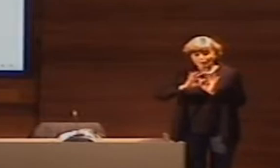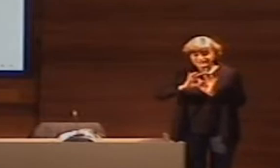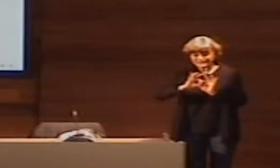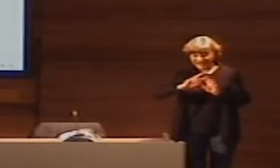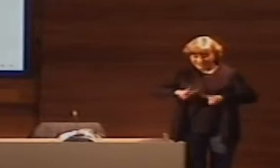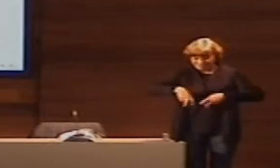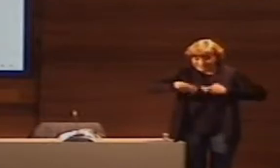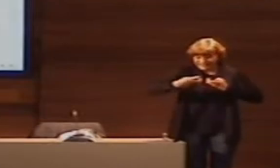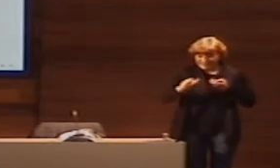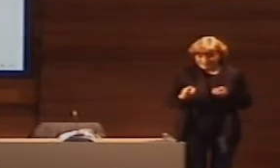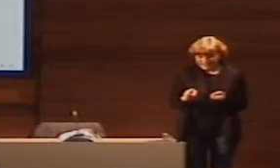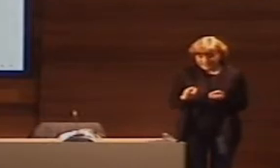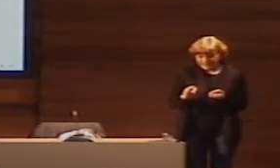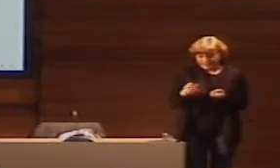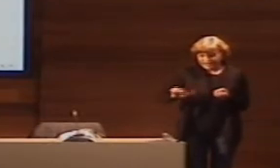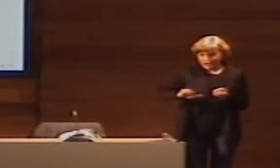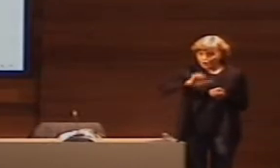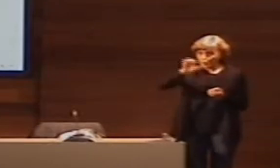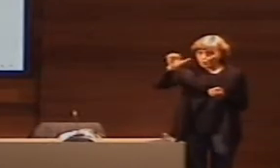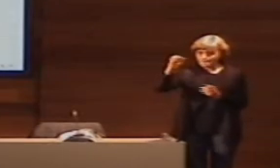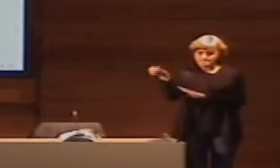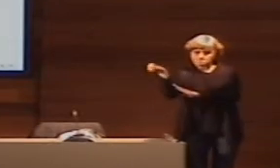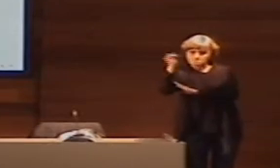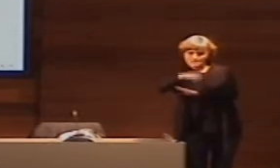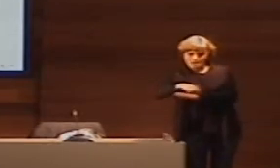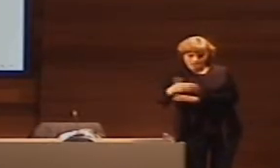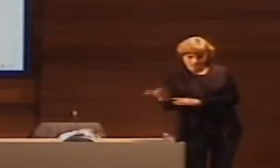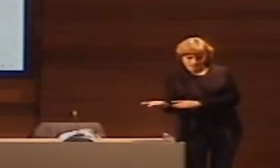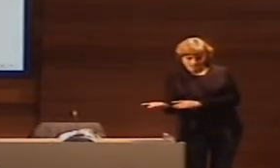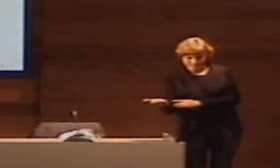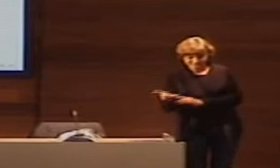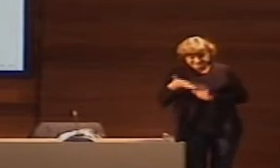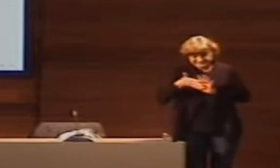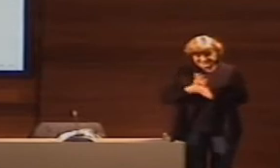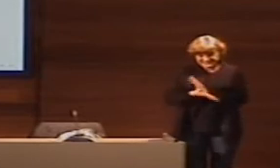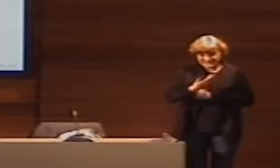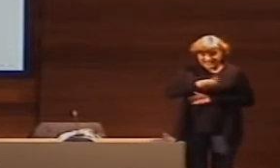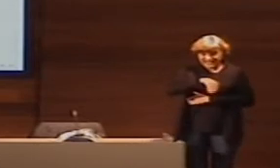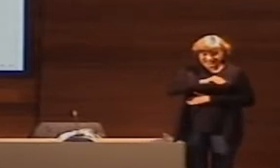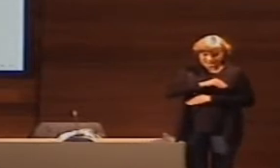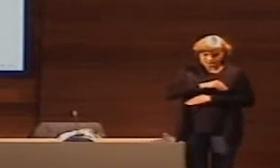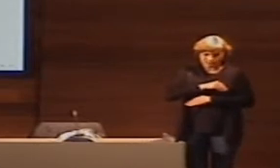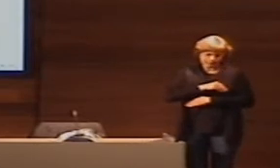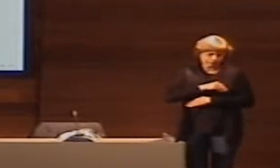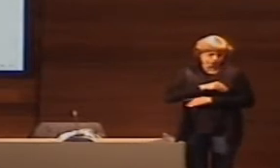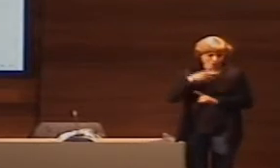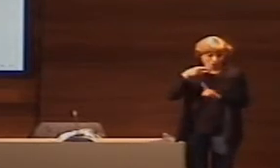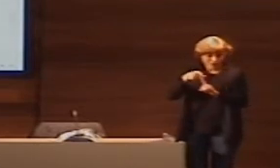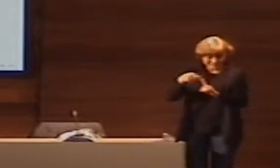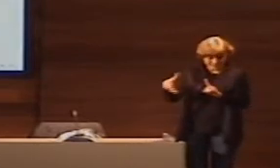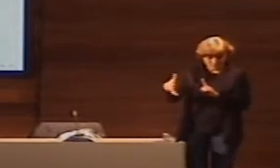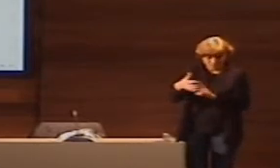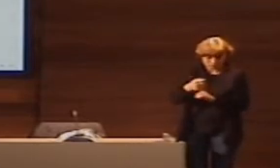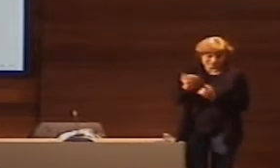debajo de la media europea. Por tanto, España sigue estando pues lejos de los objetivos, como decía,